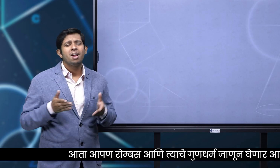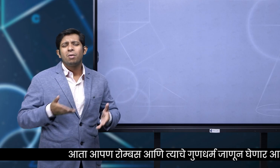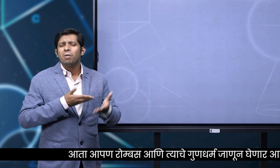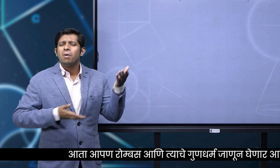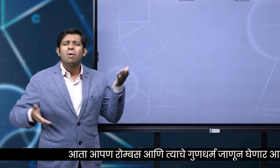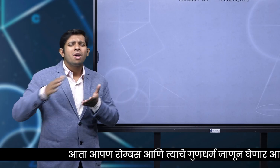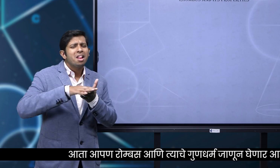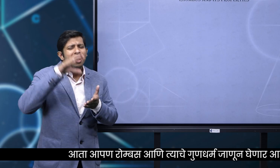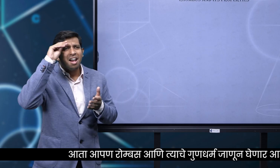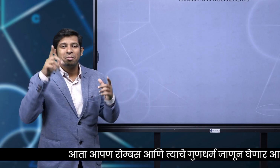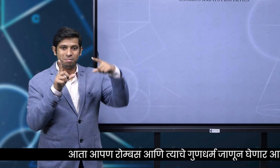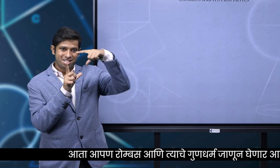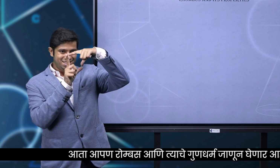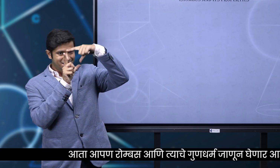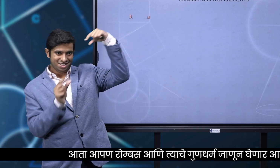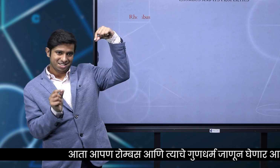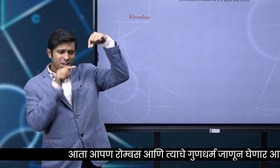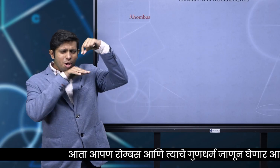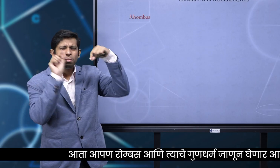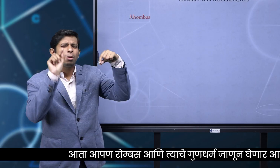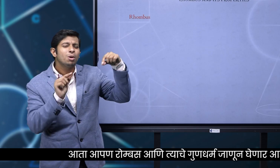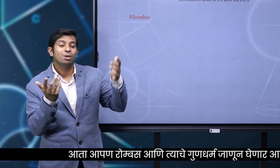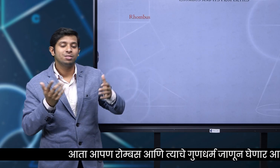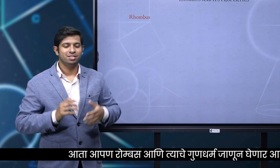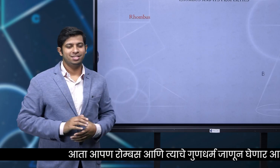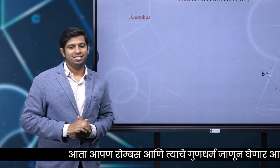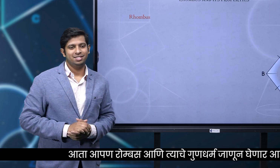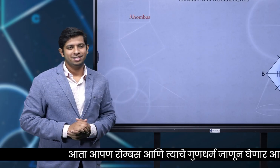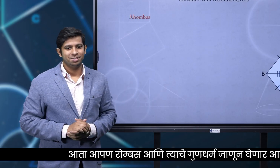आता आपण रोम्बस आणि त्याचे गुणधर्म जाणून घेणार आहोत.